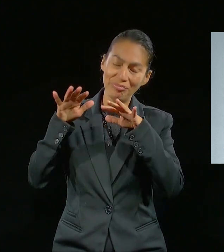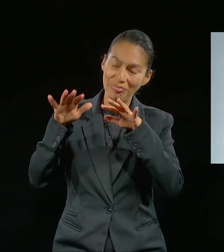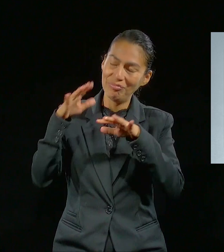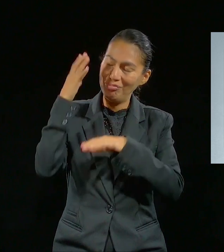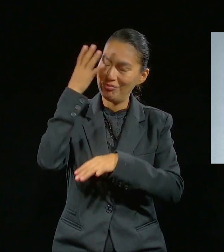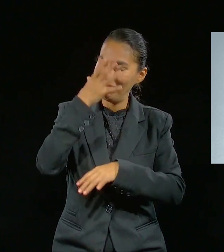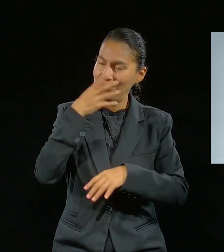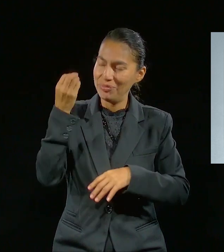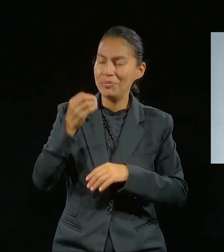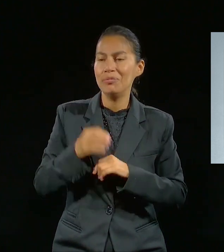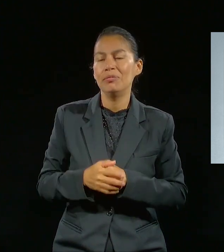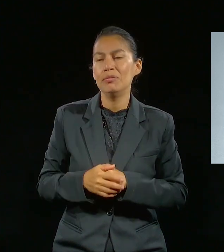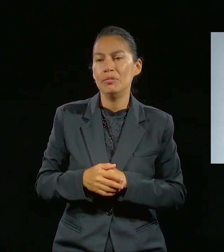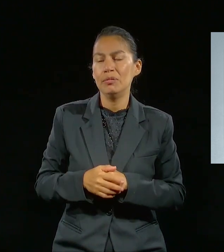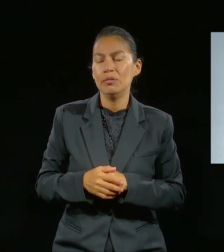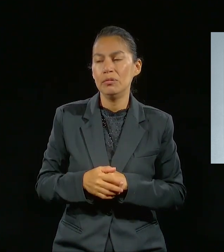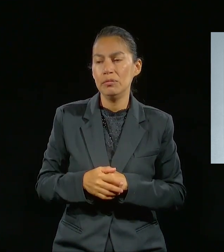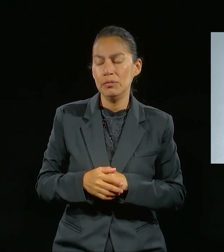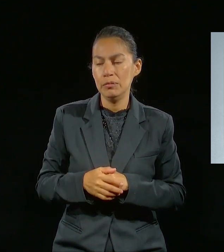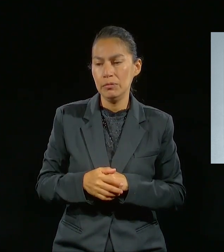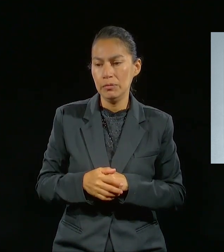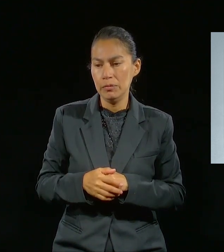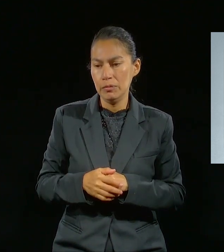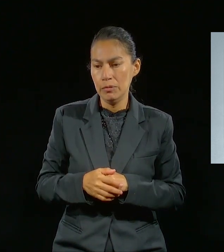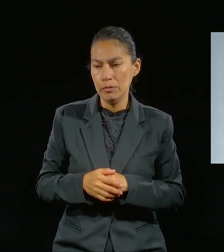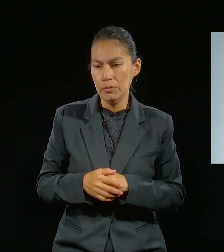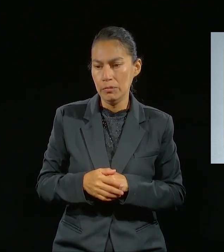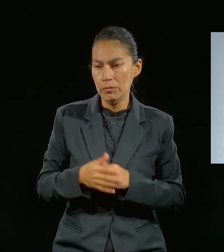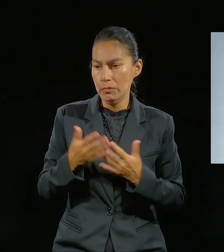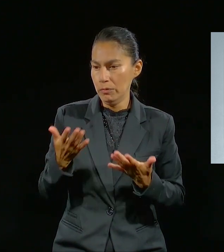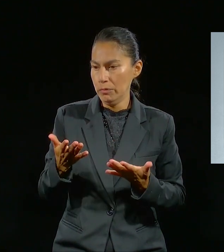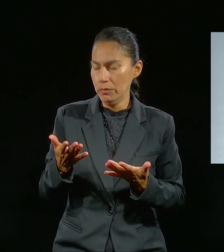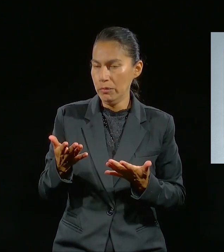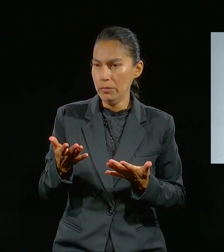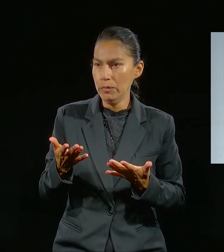Increíble, maravilloso el hecho de que tenga